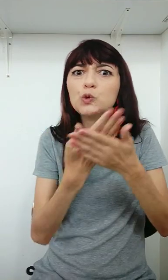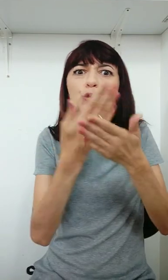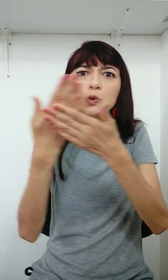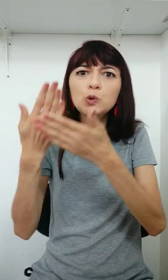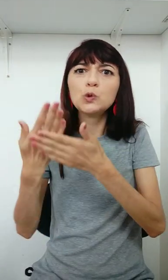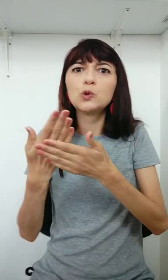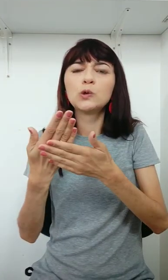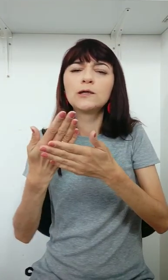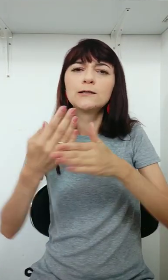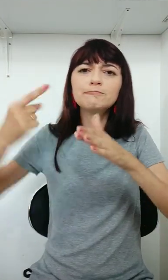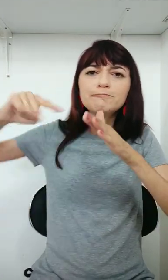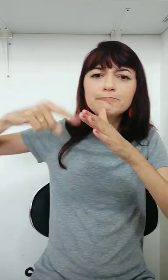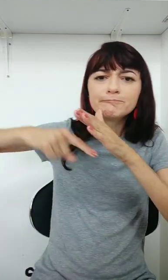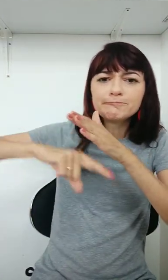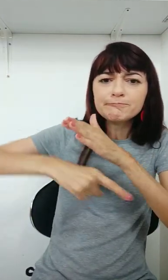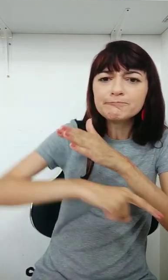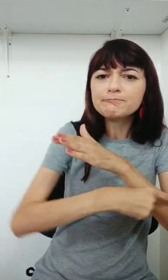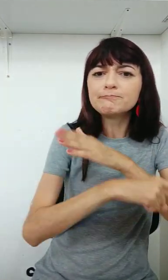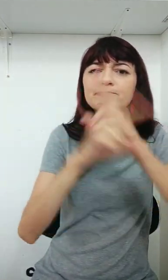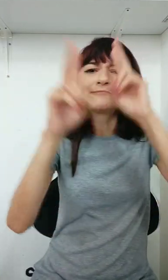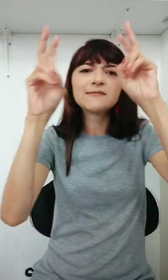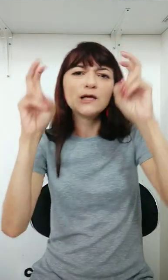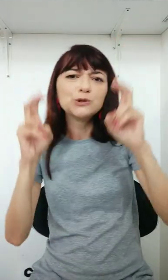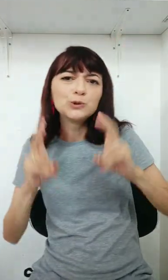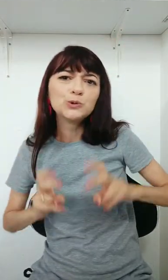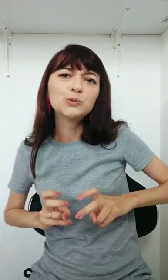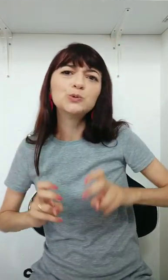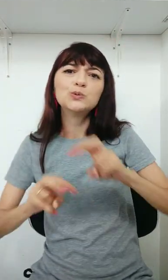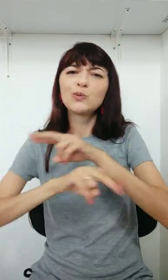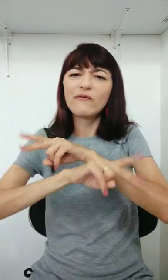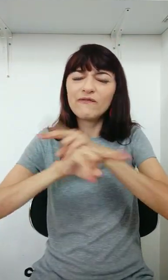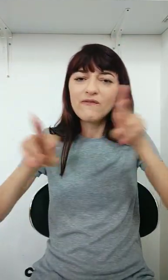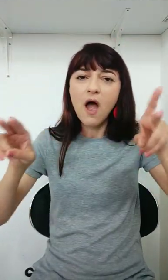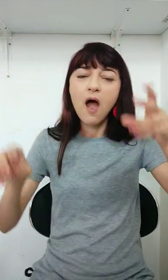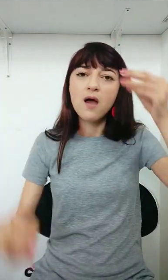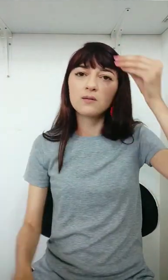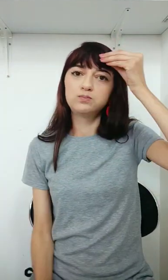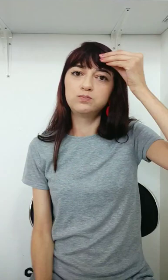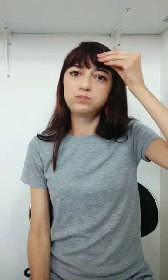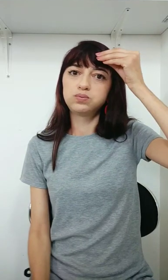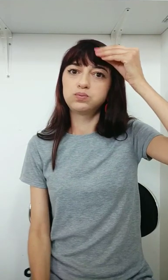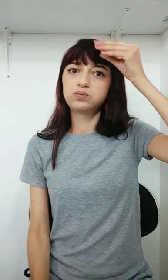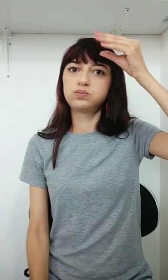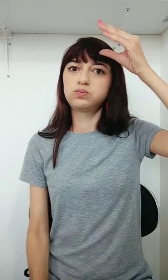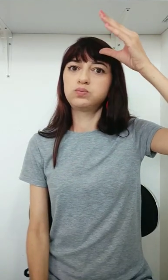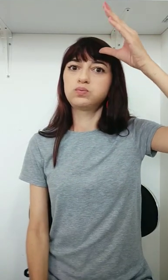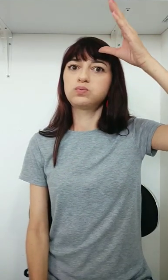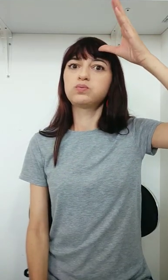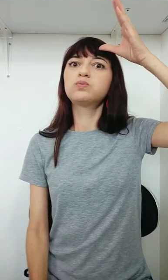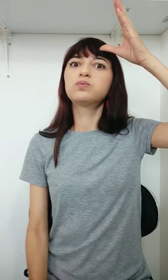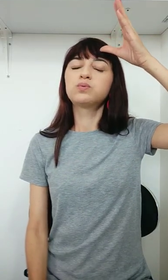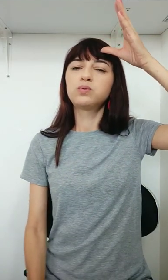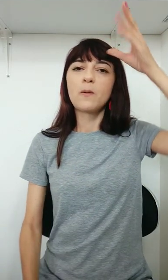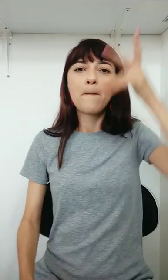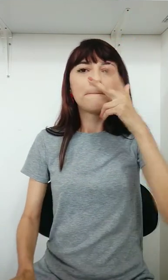aquelas informações. Então, quando ela faz aqueles estudos mais profundos a respeito de determinado assunto, então ela